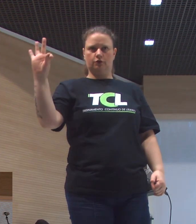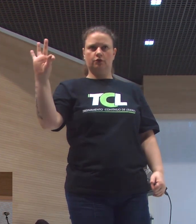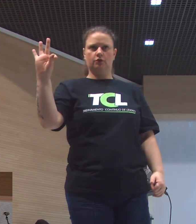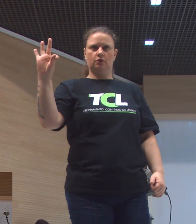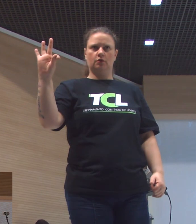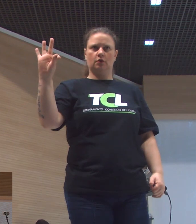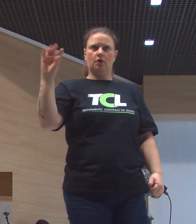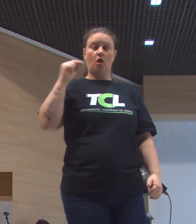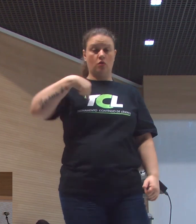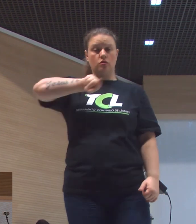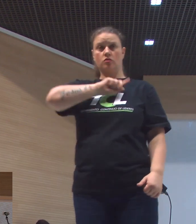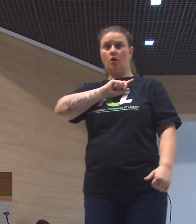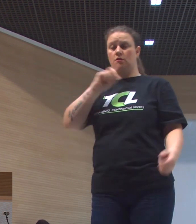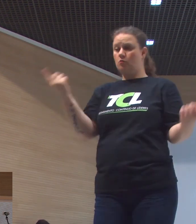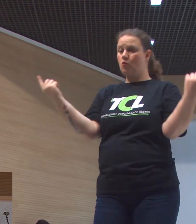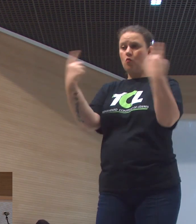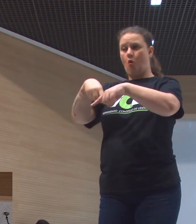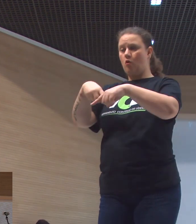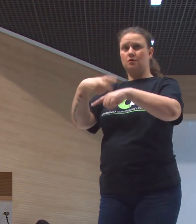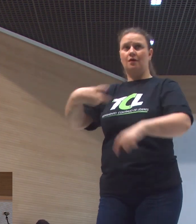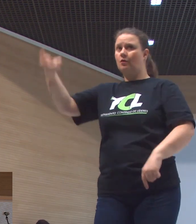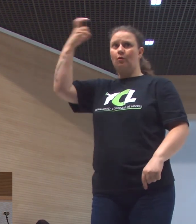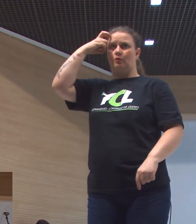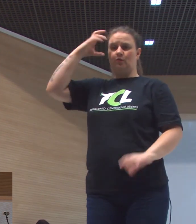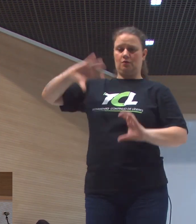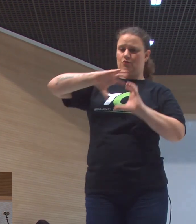E é isso que nós somos contra a cultura.